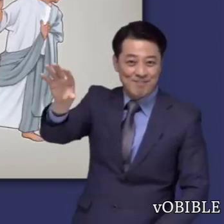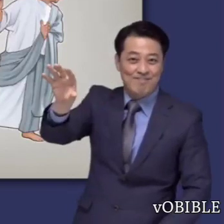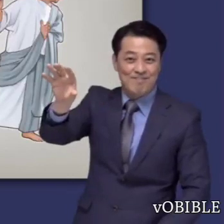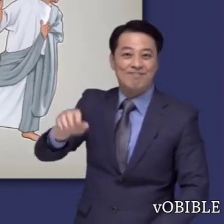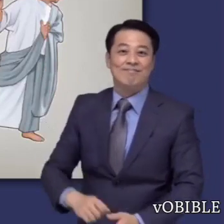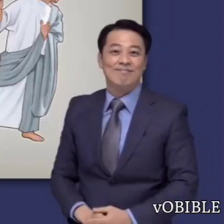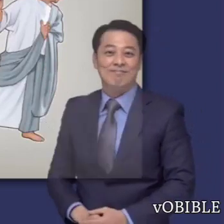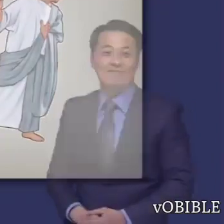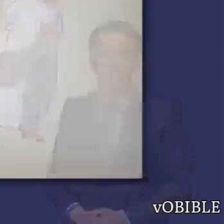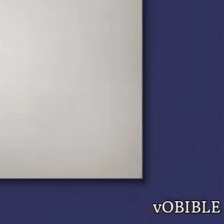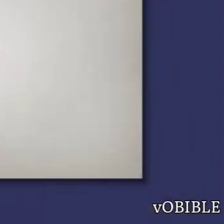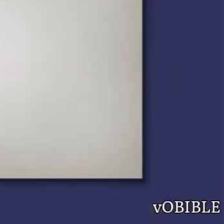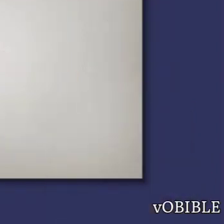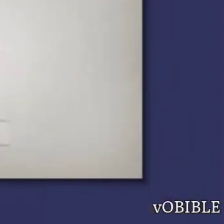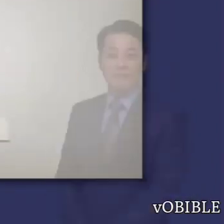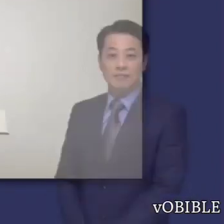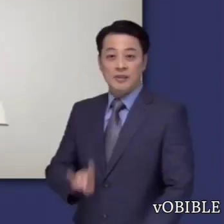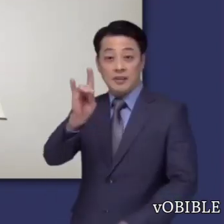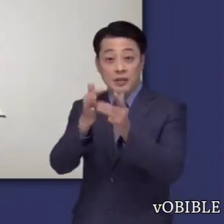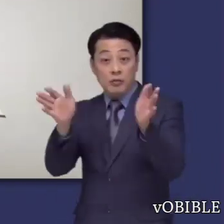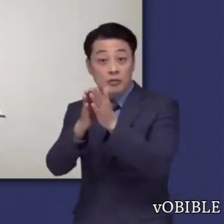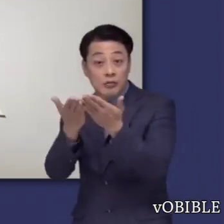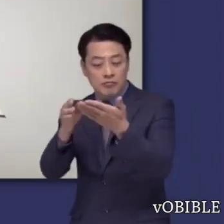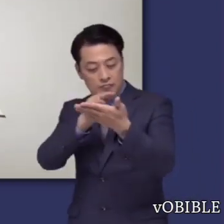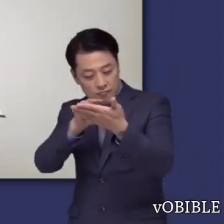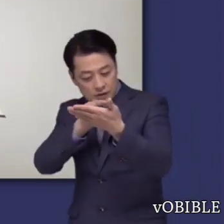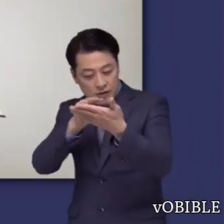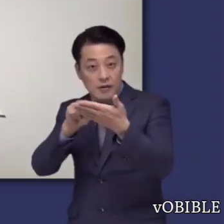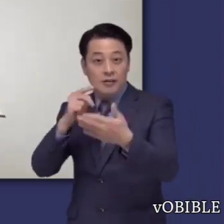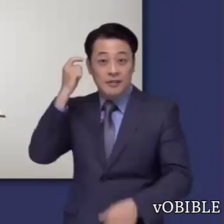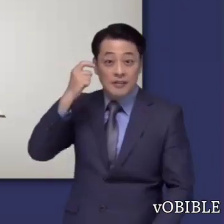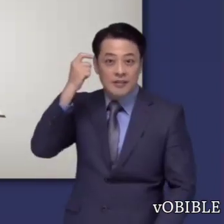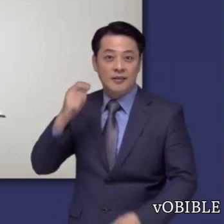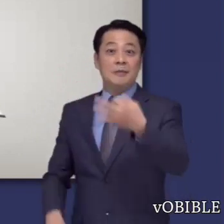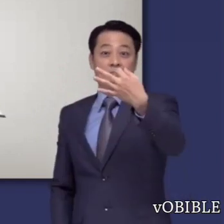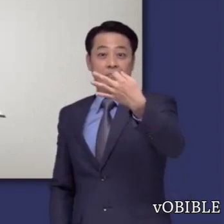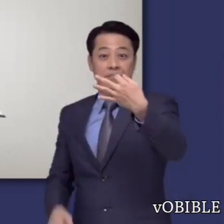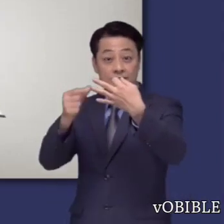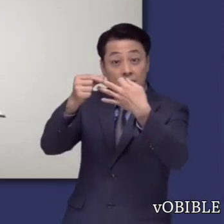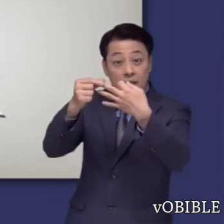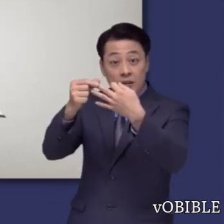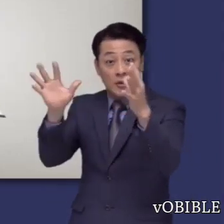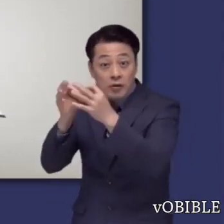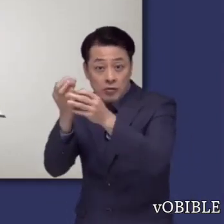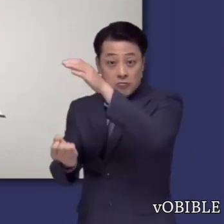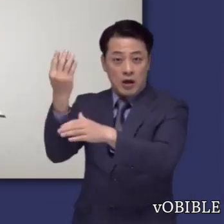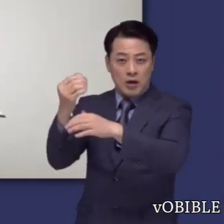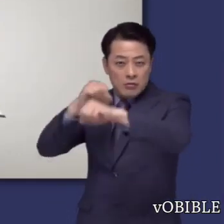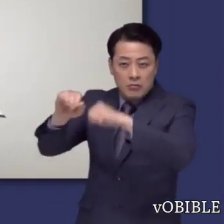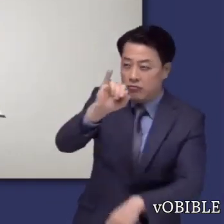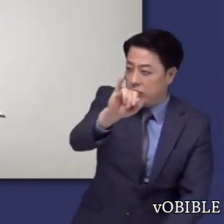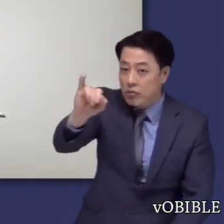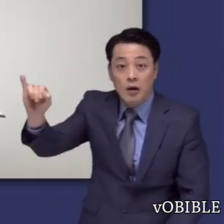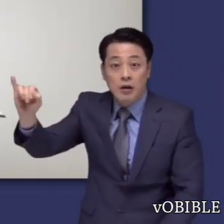人断绝来往。你读提多书时，请留意，基督徒监督要勇敢